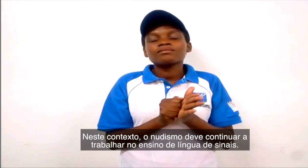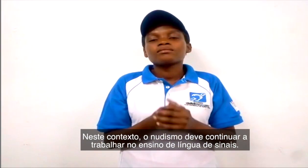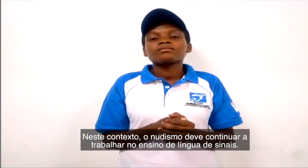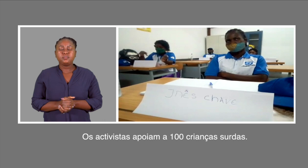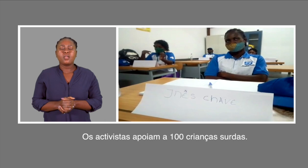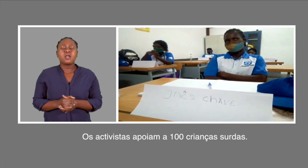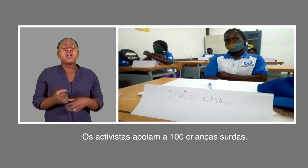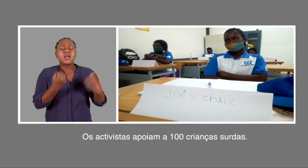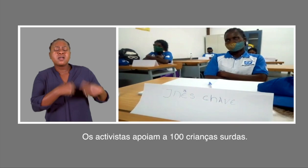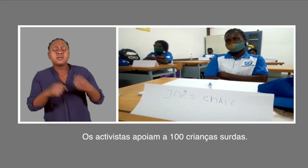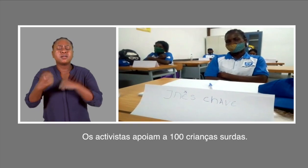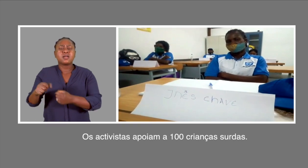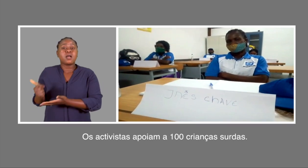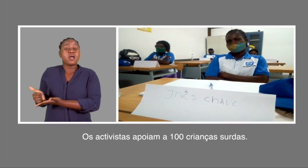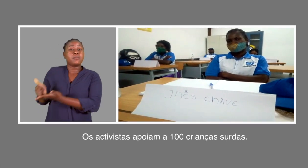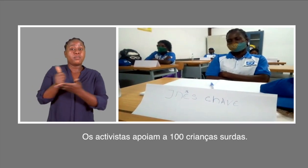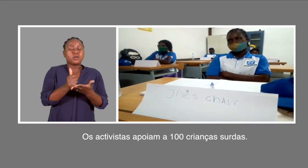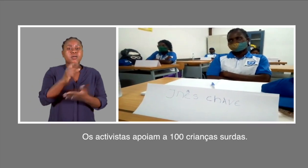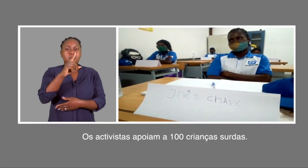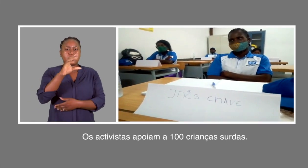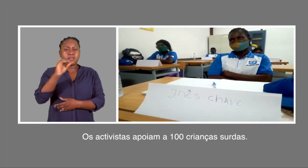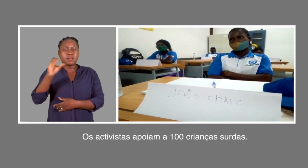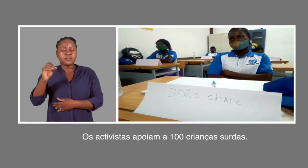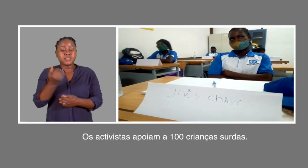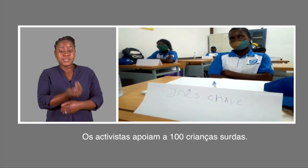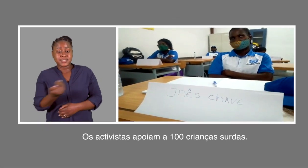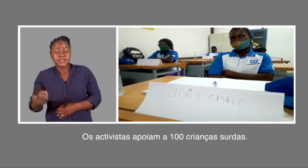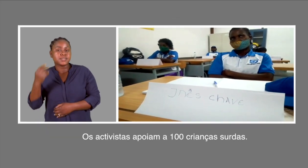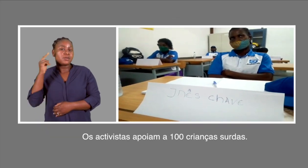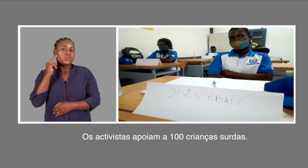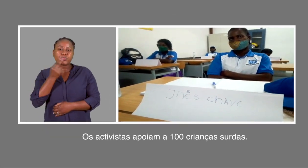Os ativistas apoiam as 100 crianças surdas.